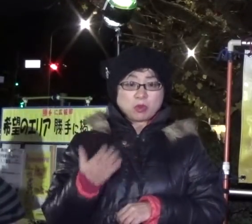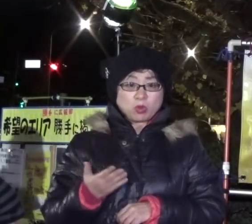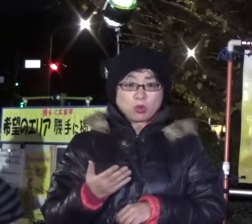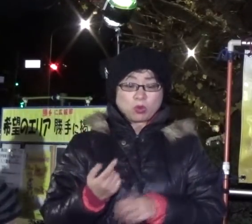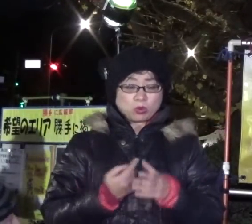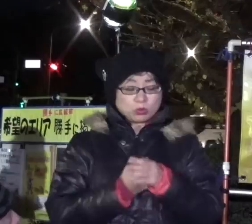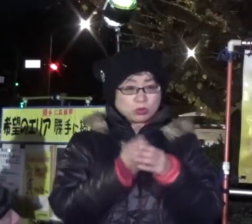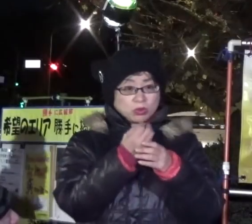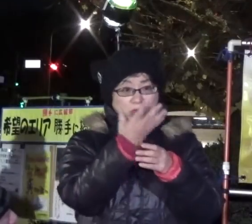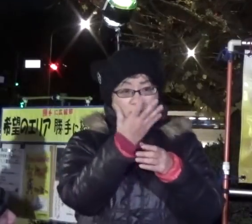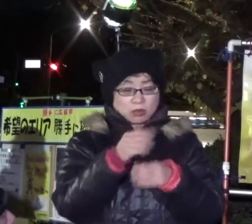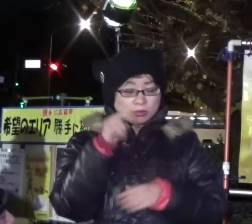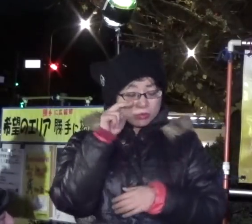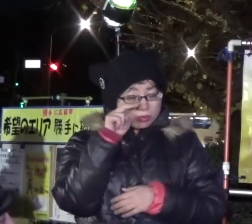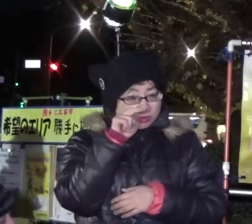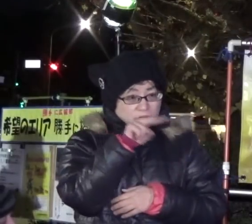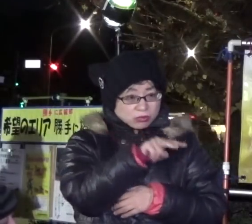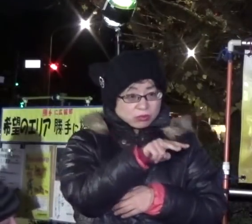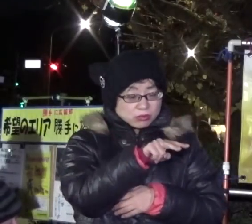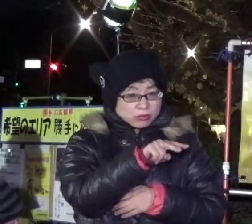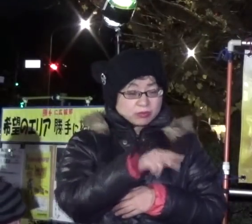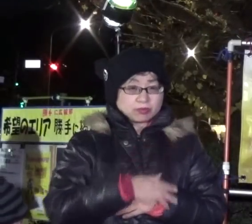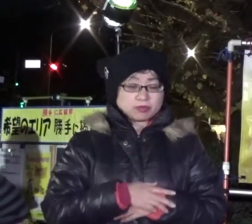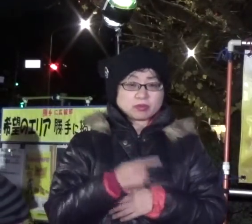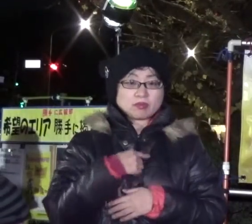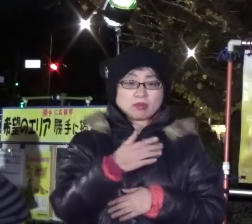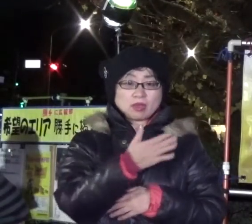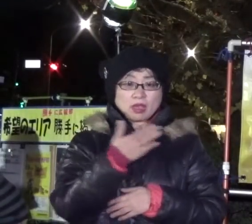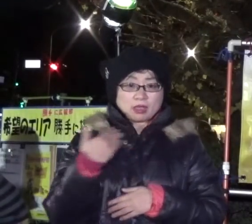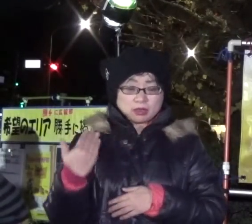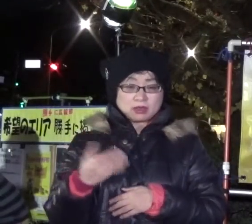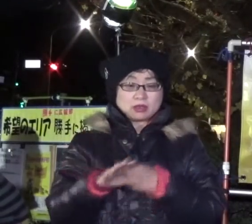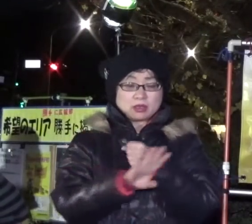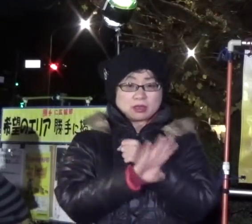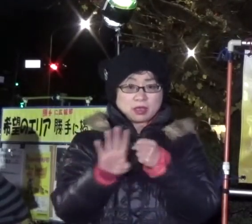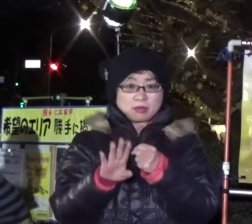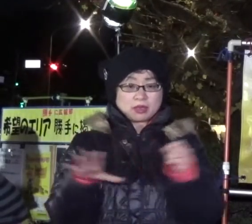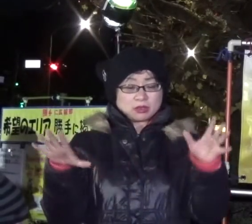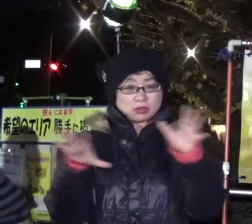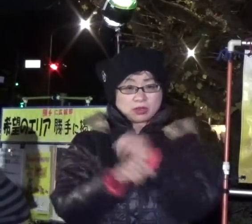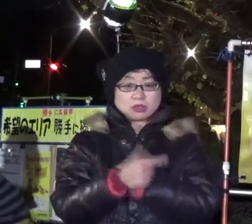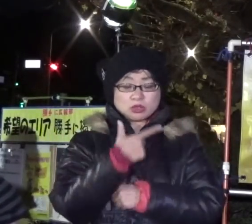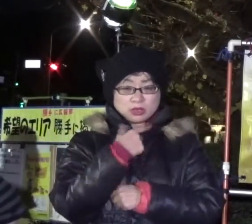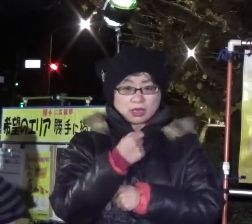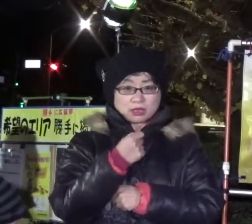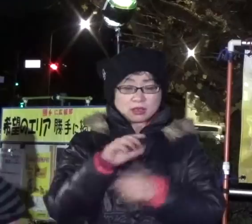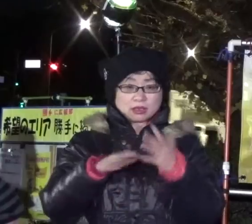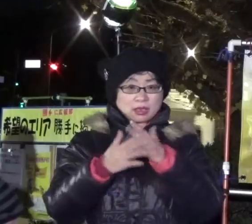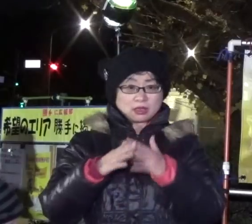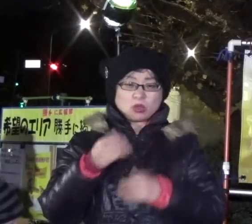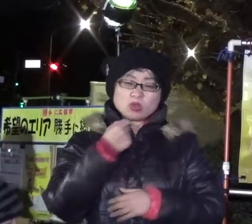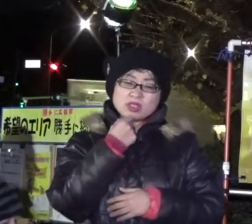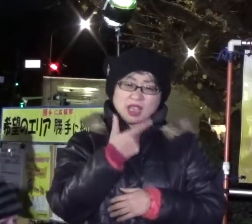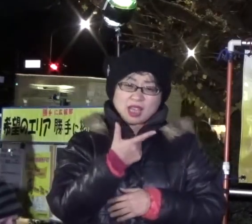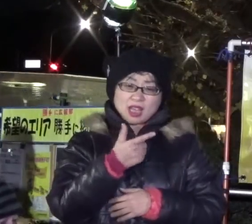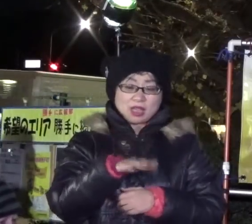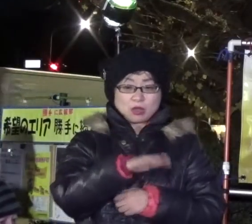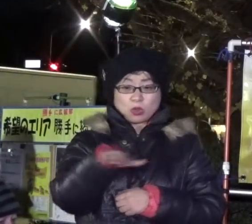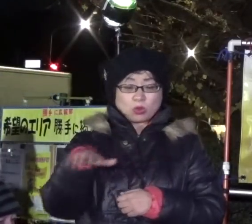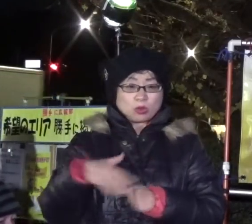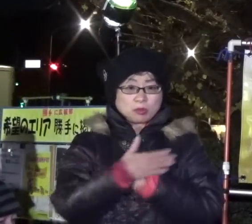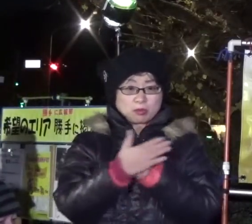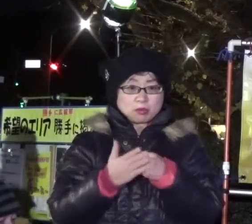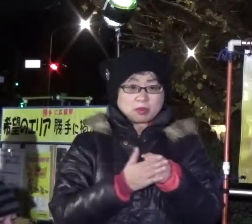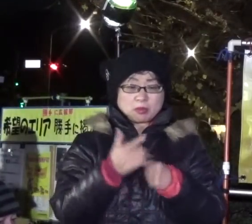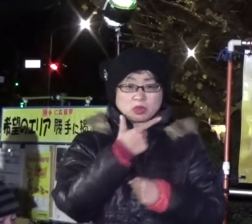っと見ていると、結局ね、その私たちが原発をなくしたい、あるいは戦争は嫌だ、子どもたちを守りたいってい